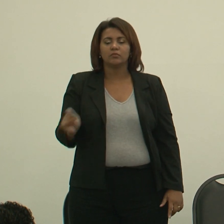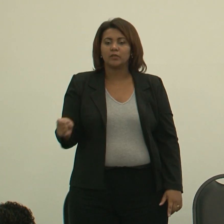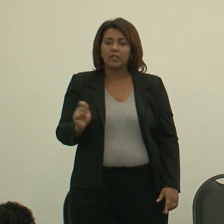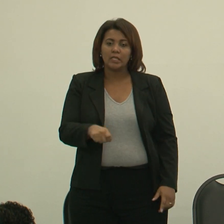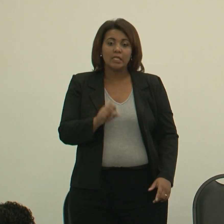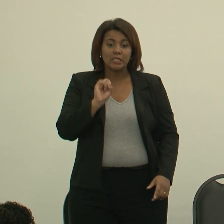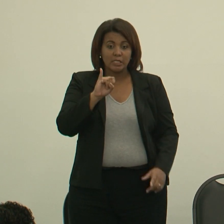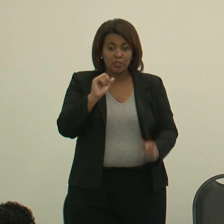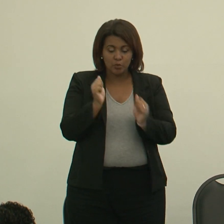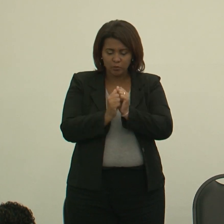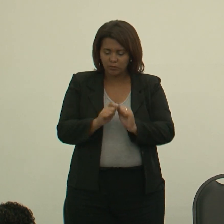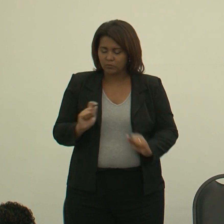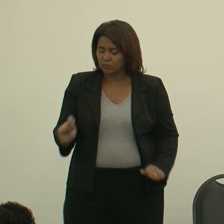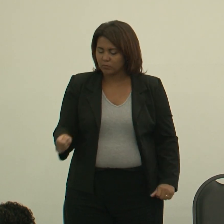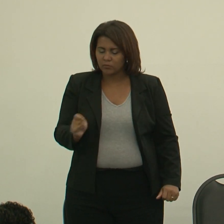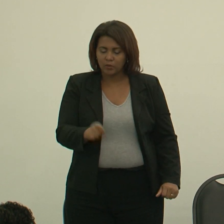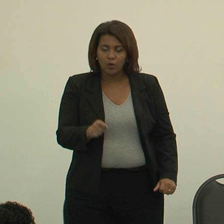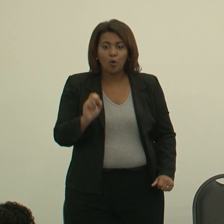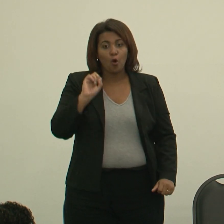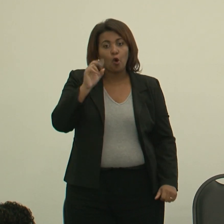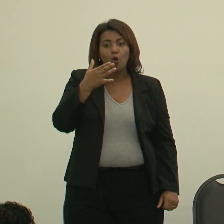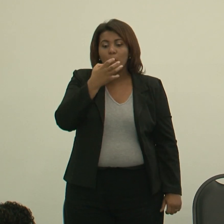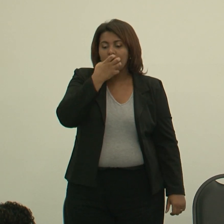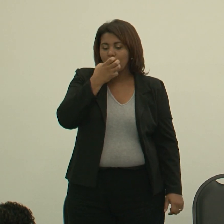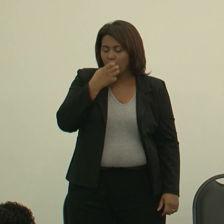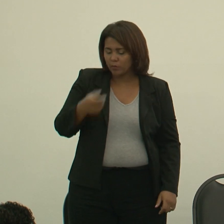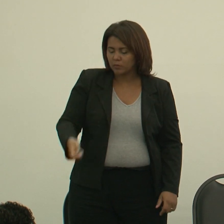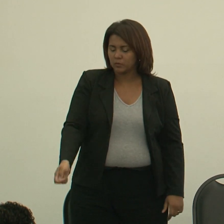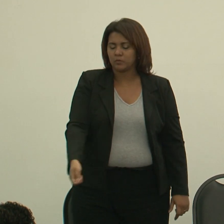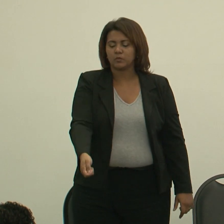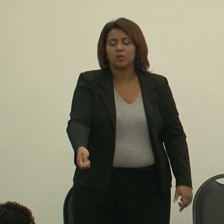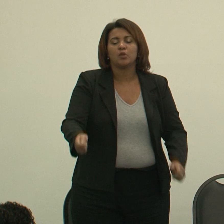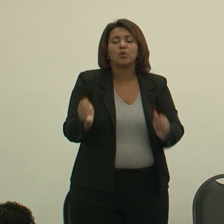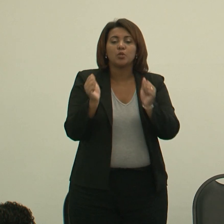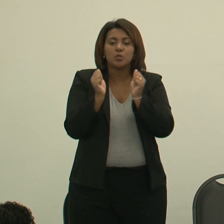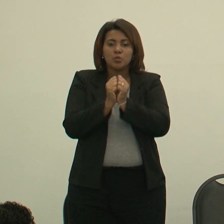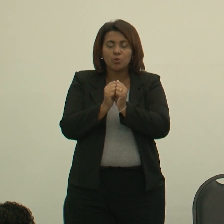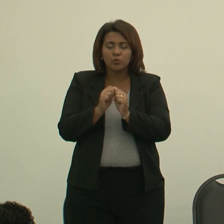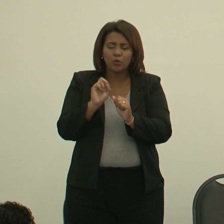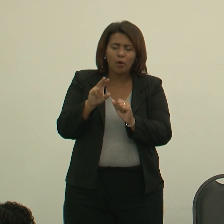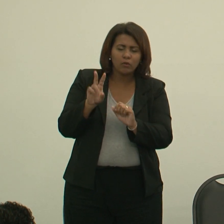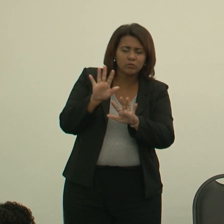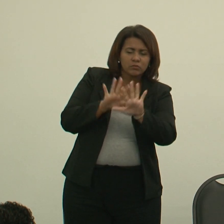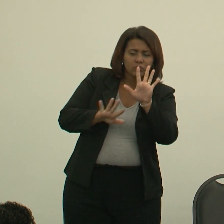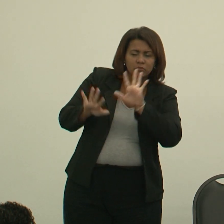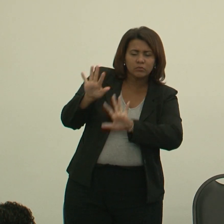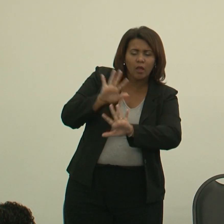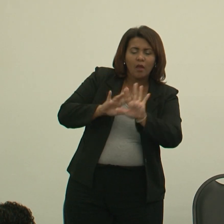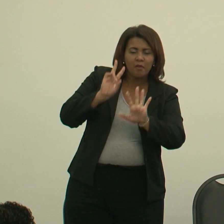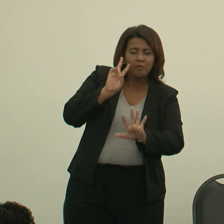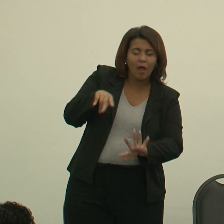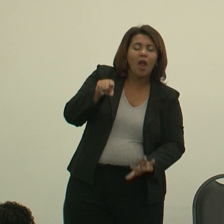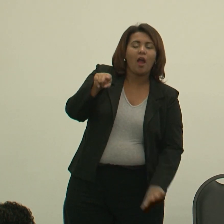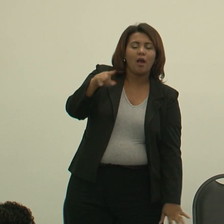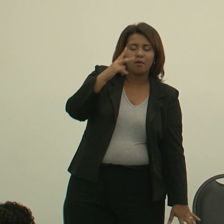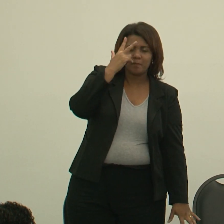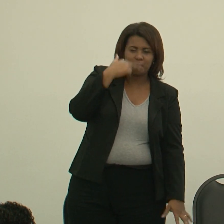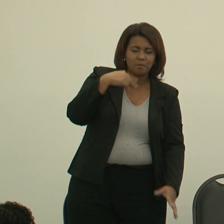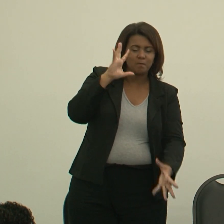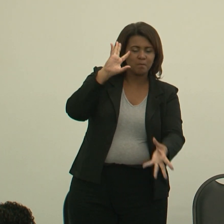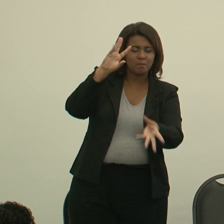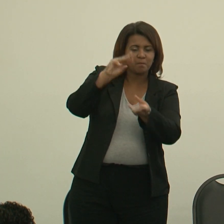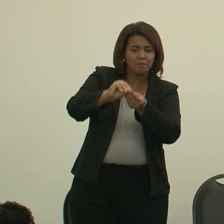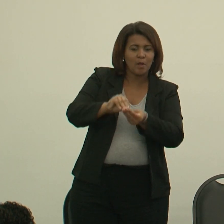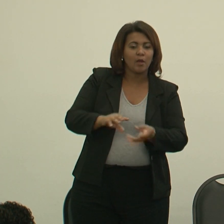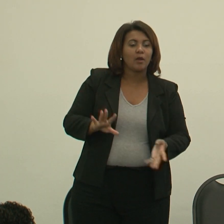instrumento, o cão-guia, e determinados trejeitos, a gente sabe que está diante de um sujeito cego.